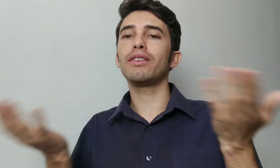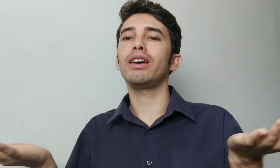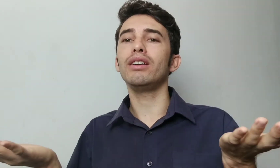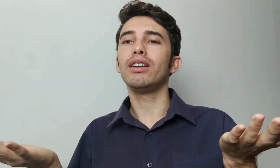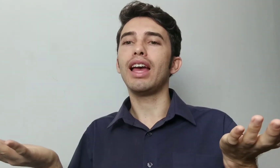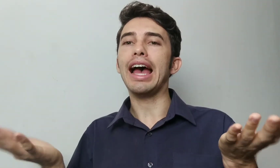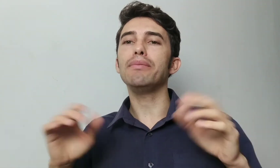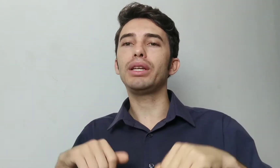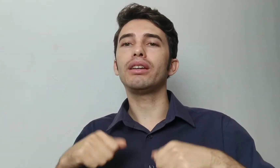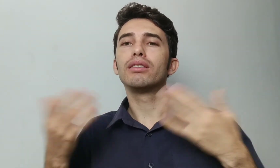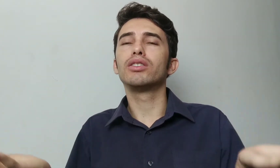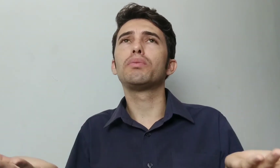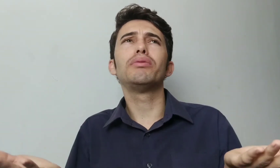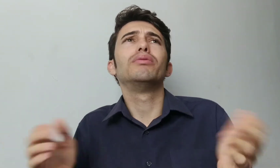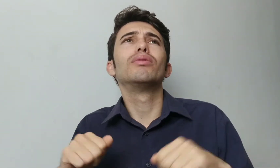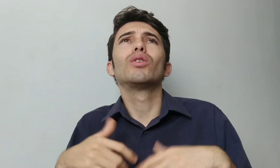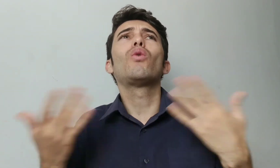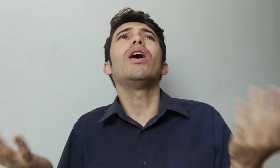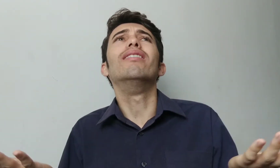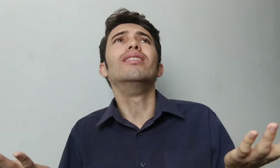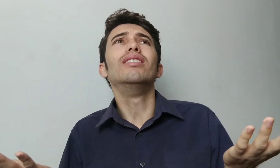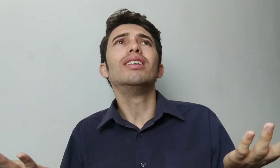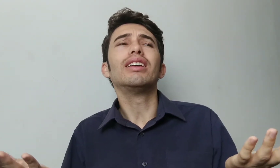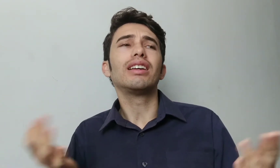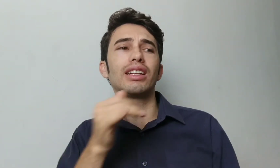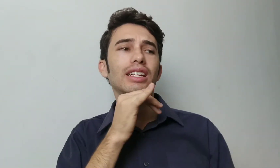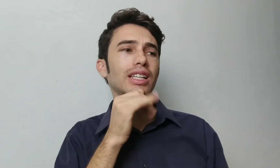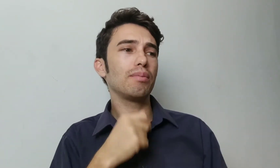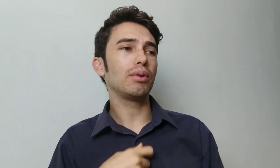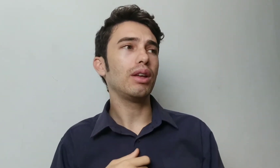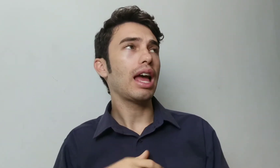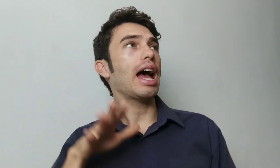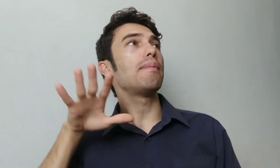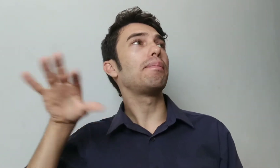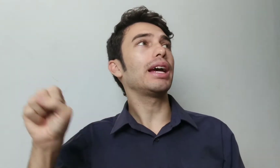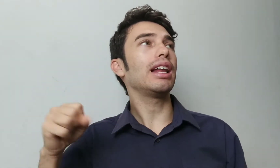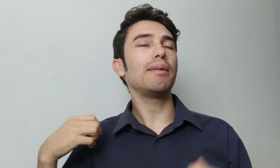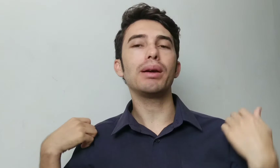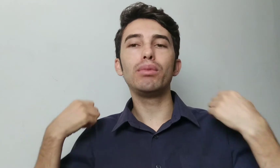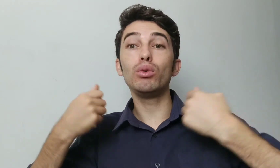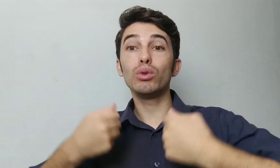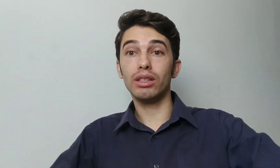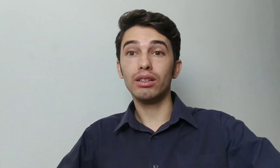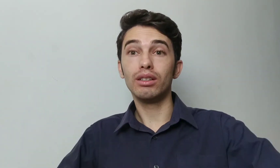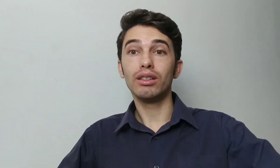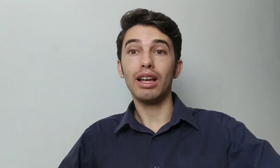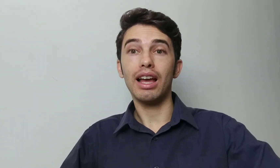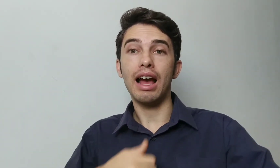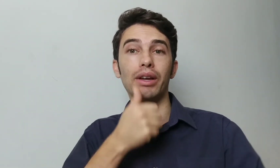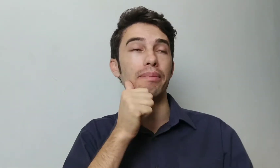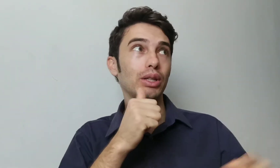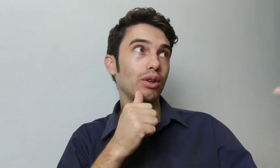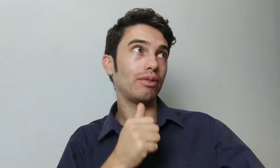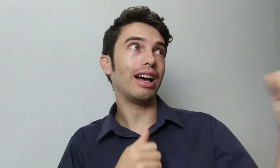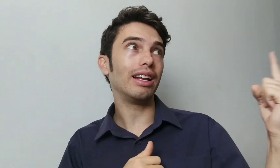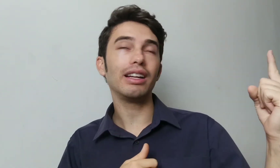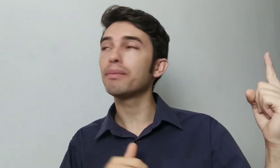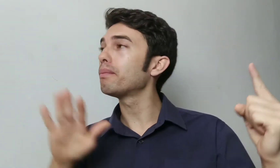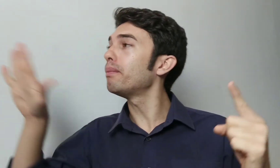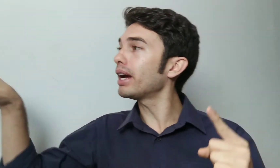vai abrir, tipo, qual? Então, exemplo, pega lá minha blusa. A pessoa fala, né? Pega lá